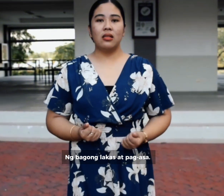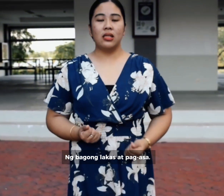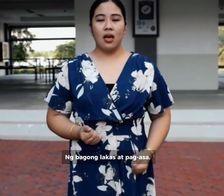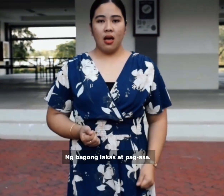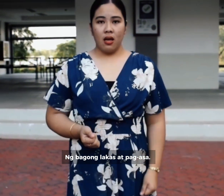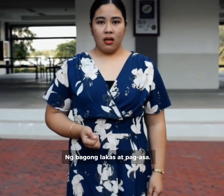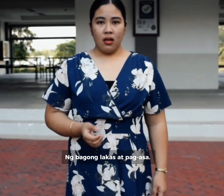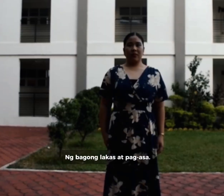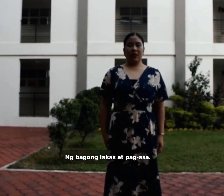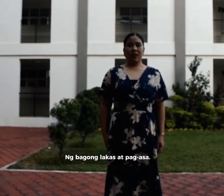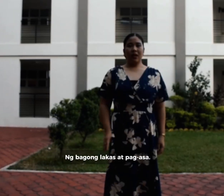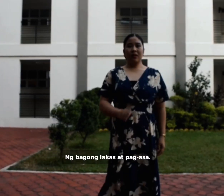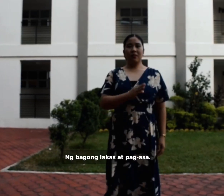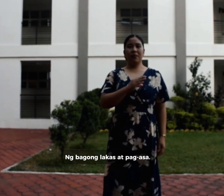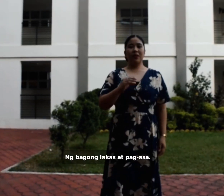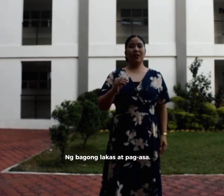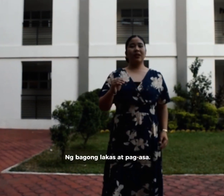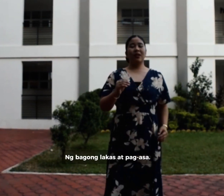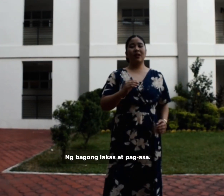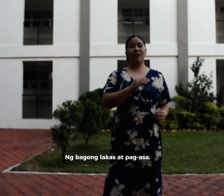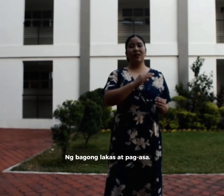lakas at